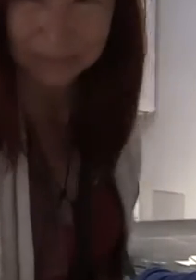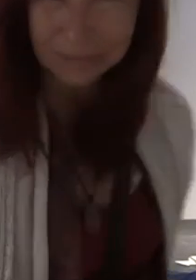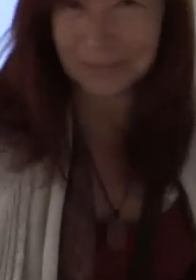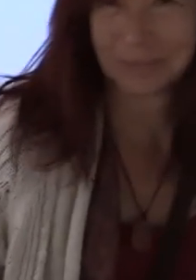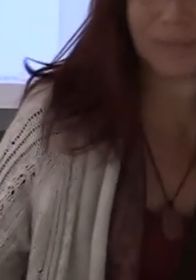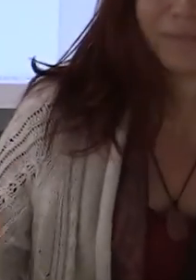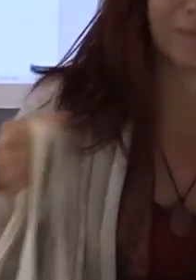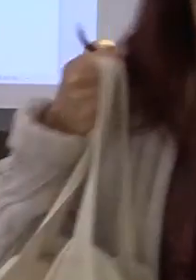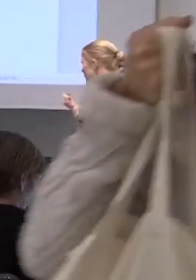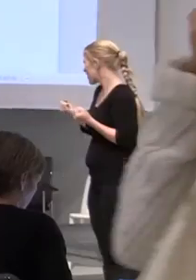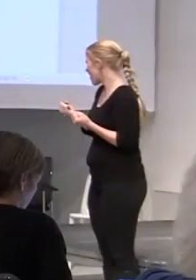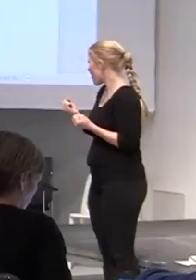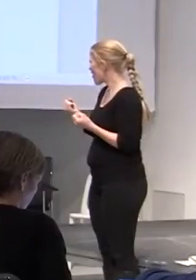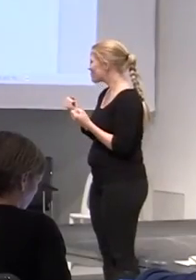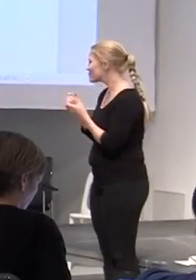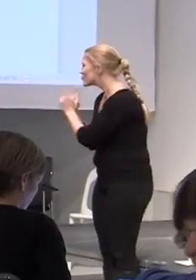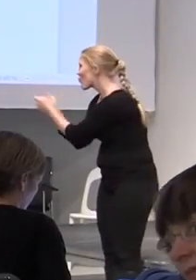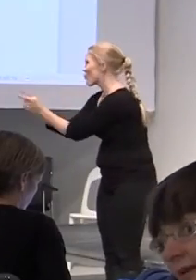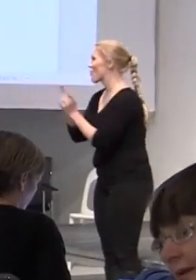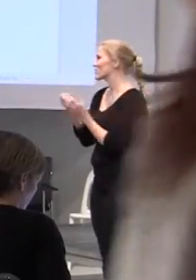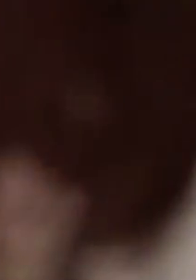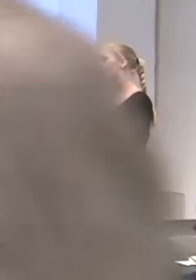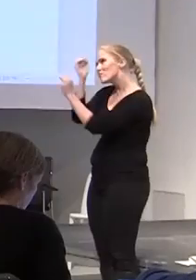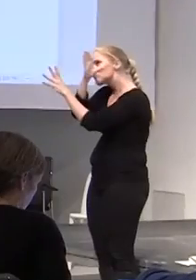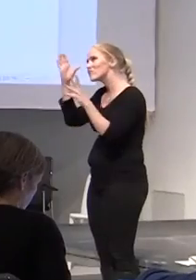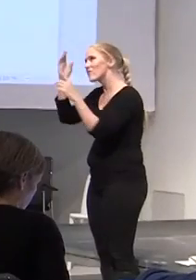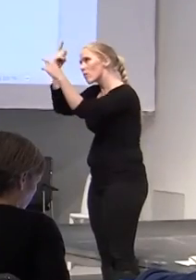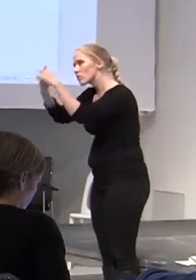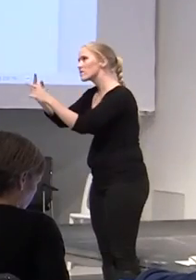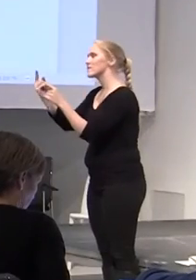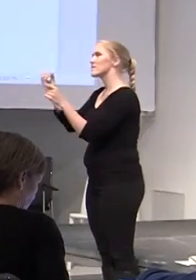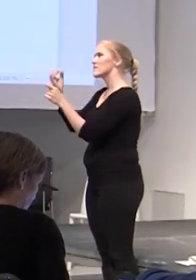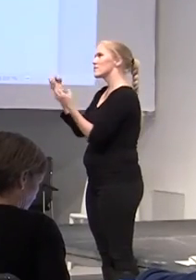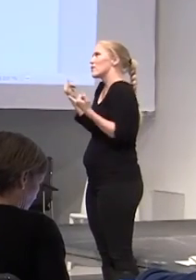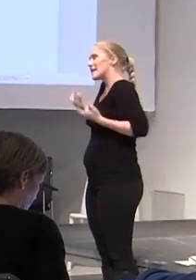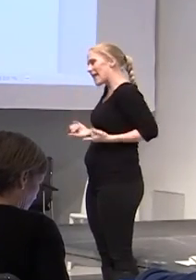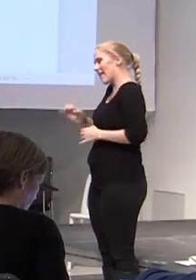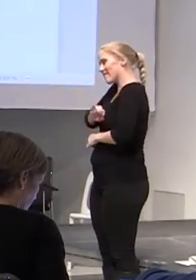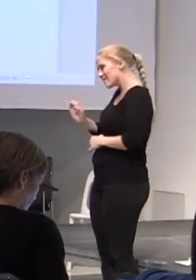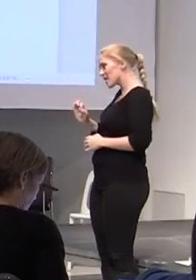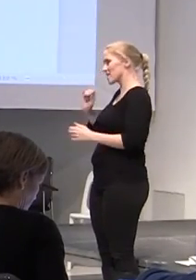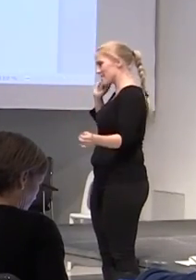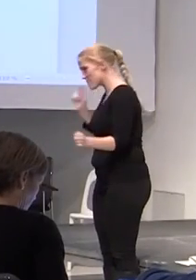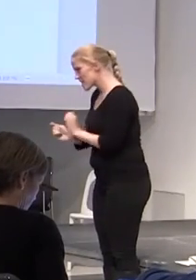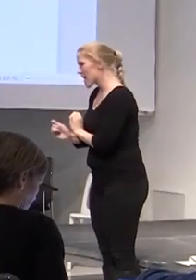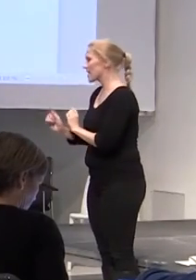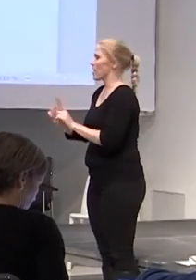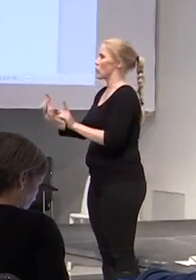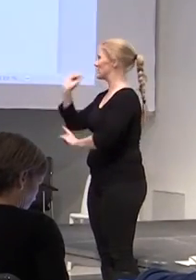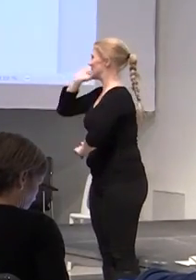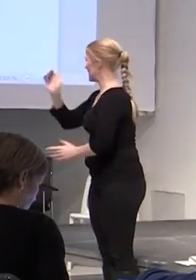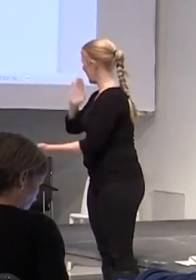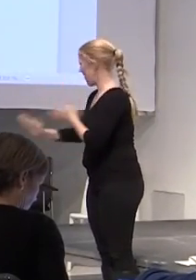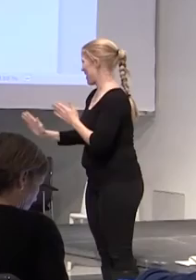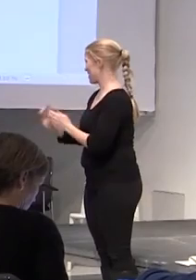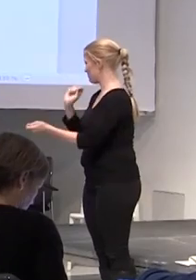jaké máme vize pozitivní, co každý z nás může udělat už teď nebo hned zítra. Jako veliká